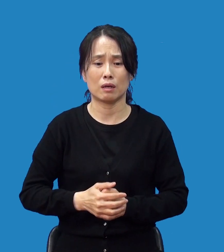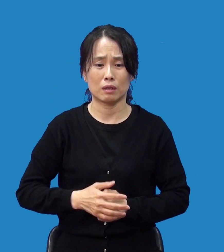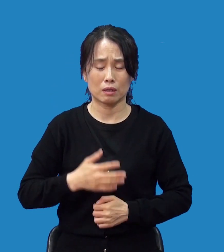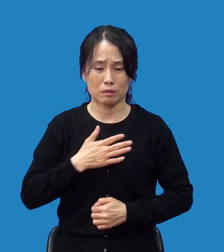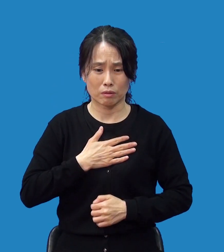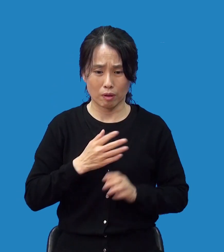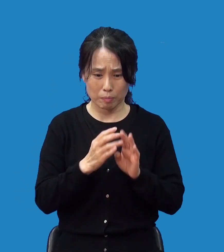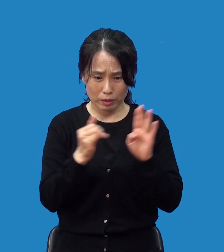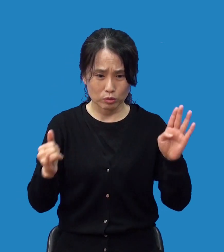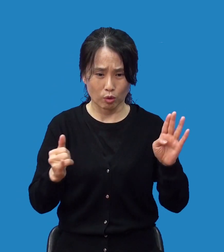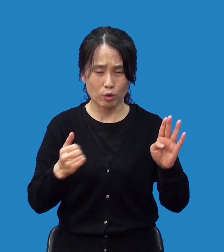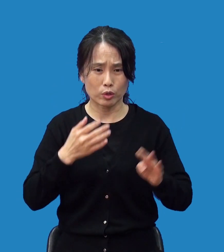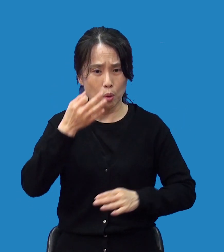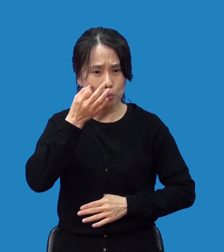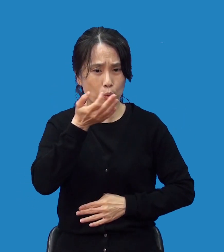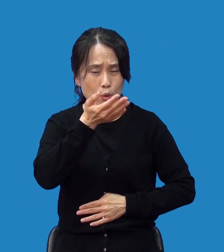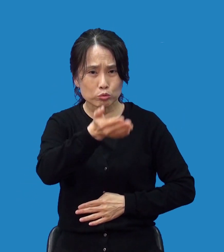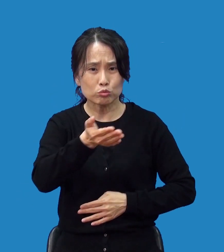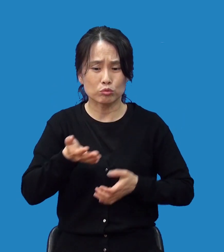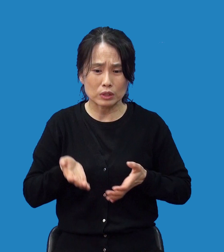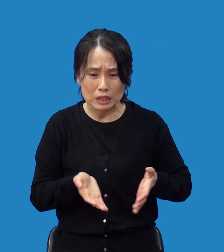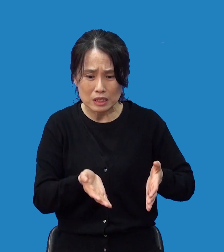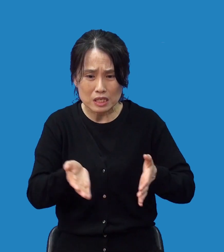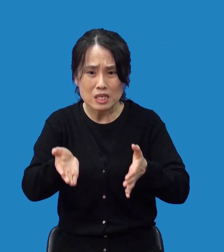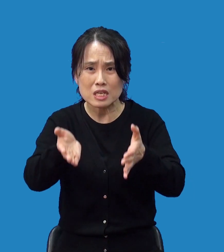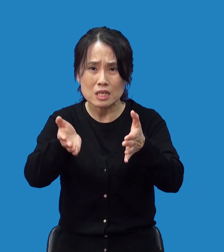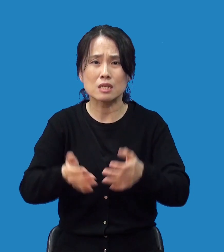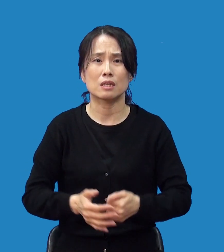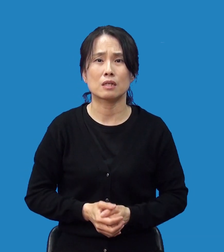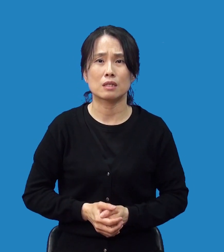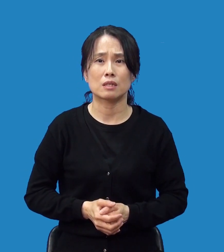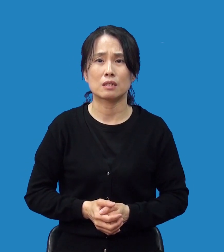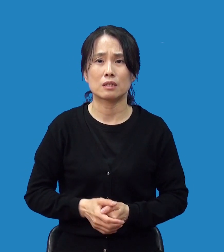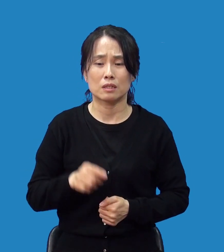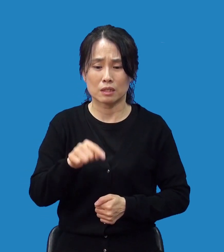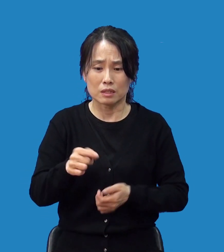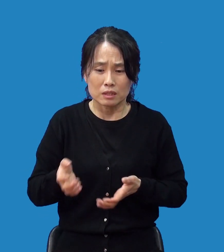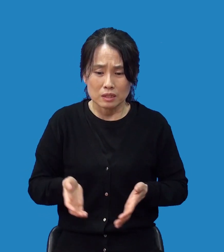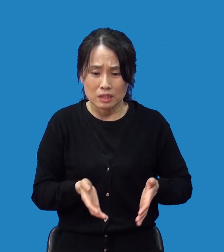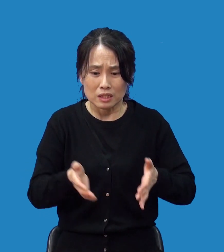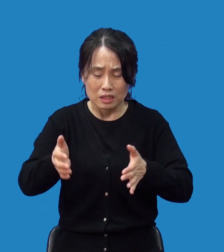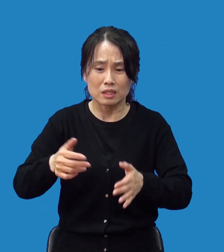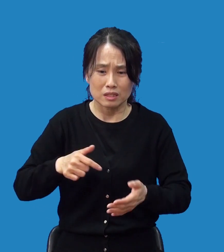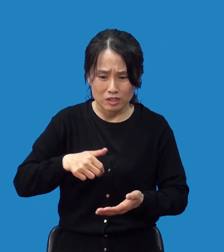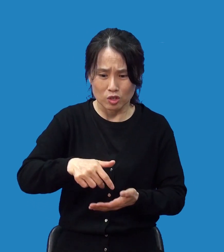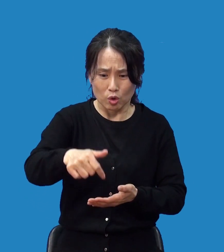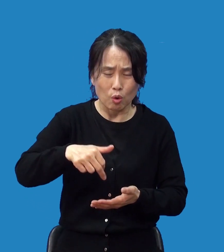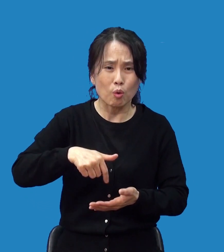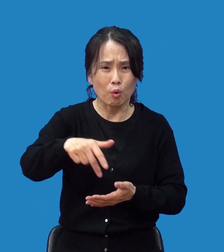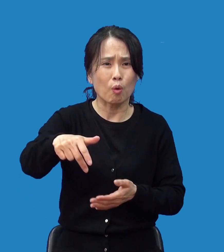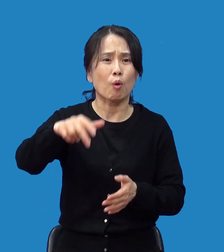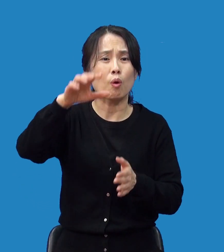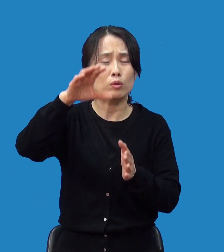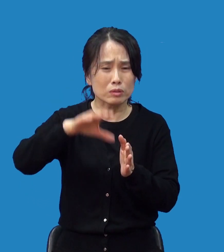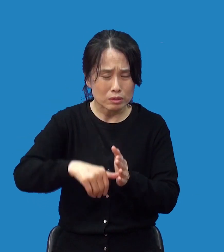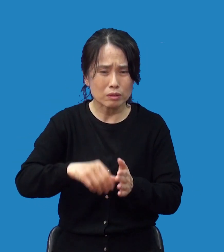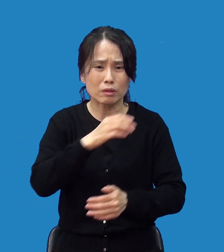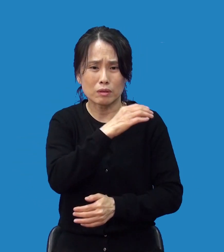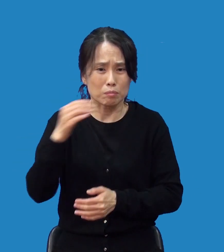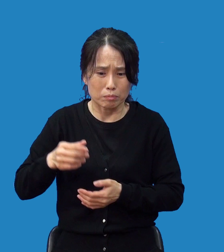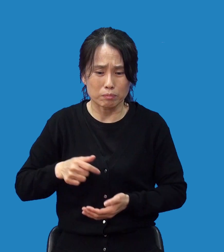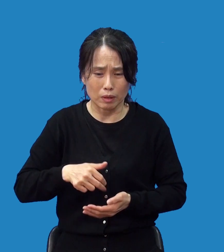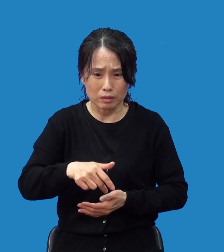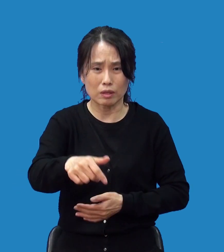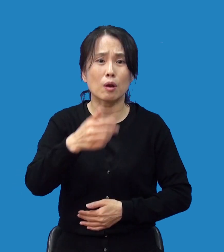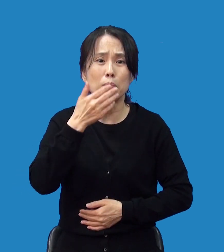백성에게 제시하신 그 길, 하데레크, 그 길을 걷지 않았기 때문에 내